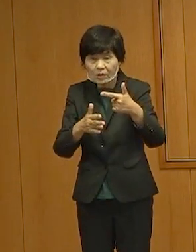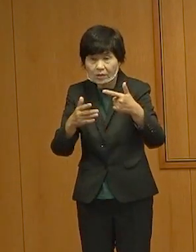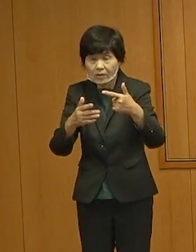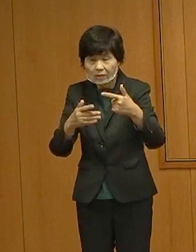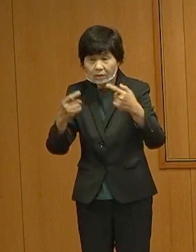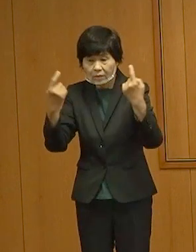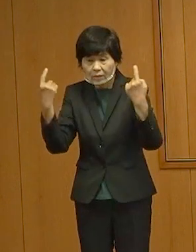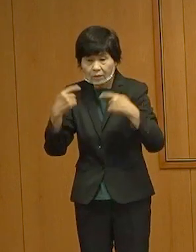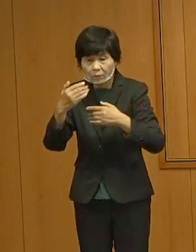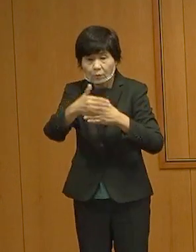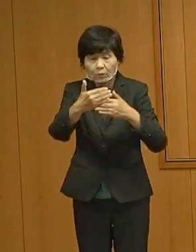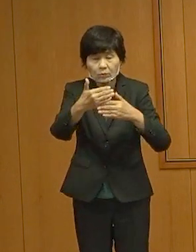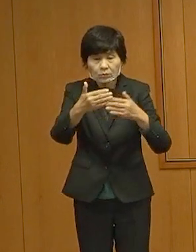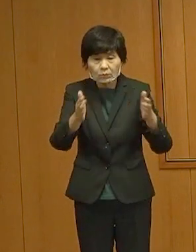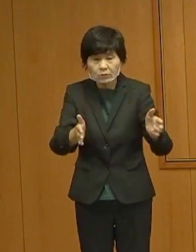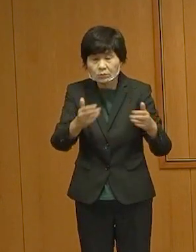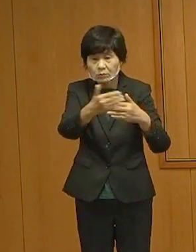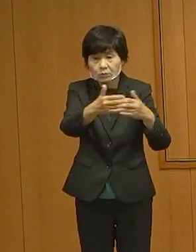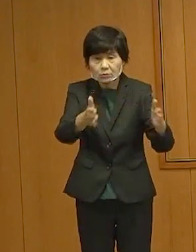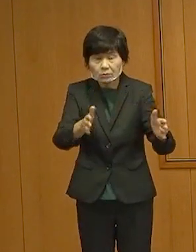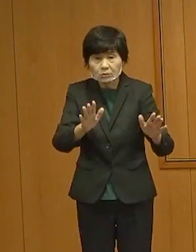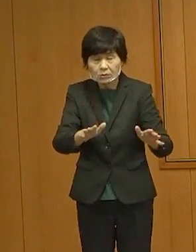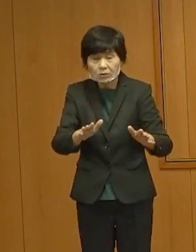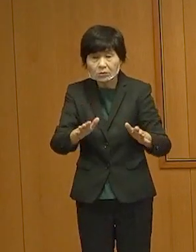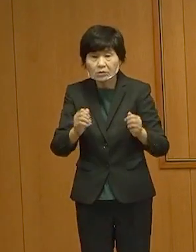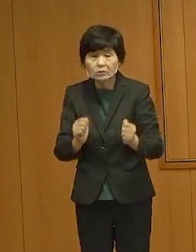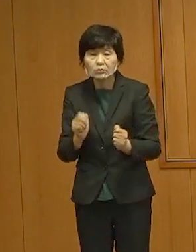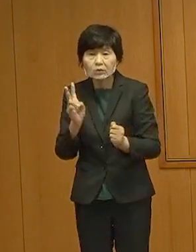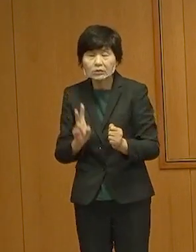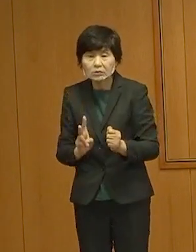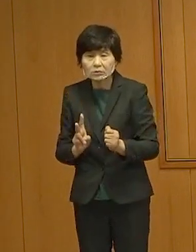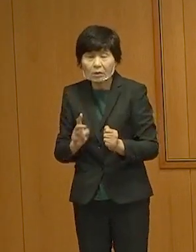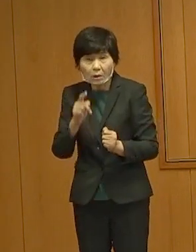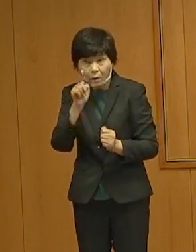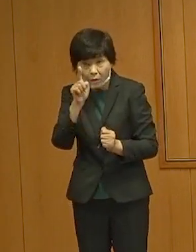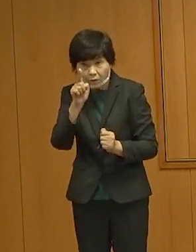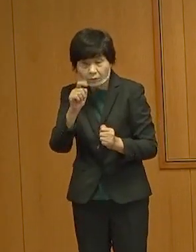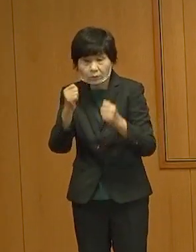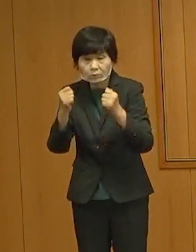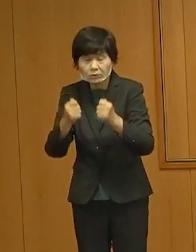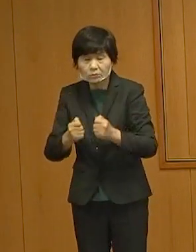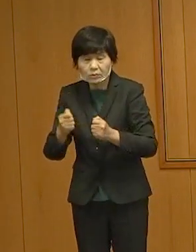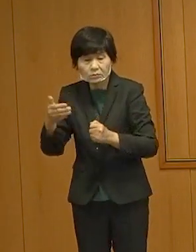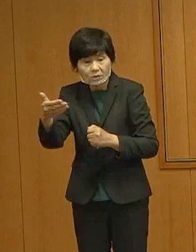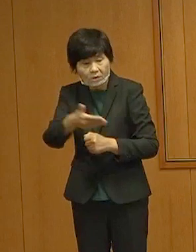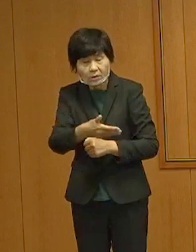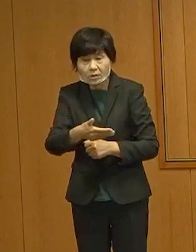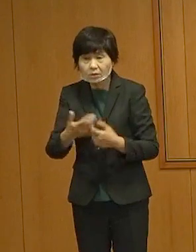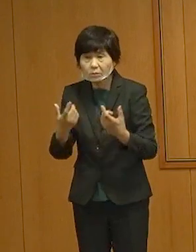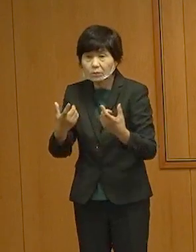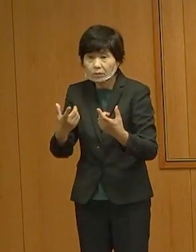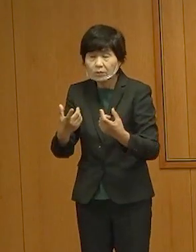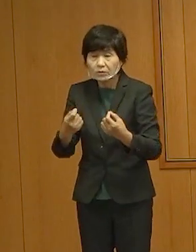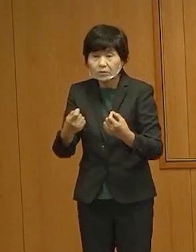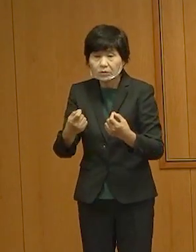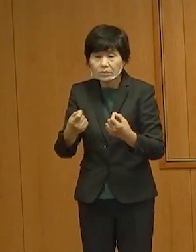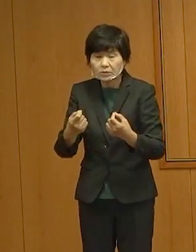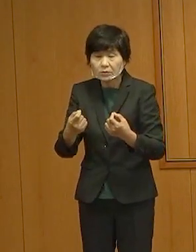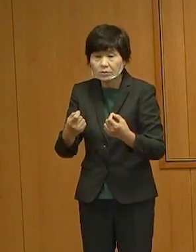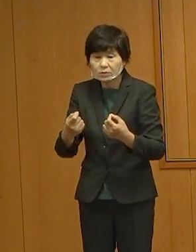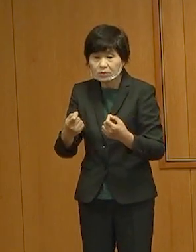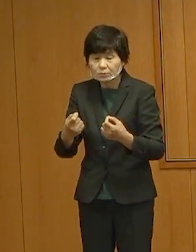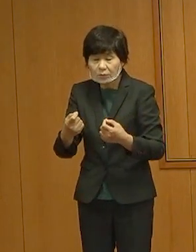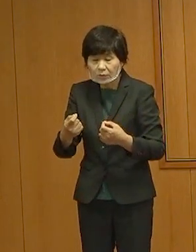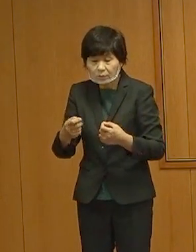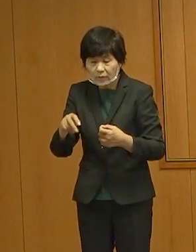るということです。はい、ちょうど、 一番上からすると下側に見